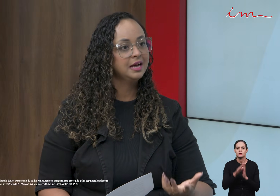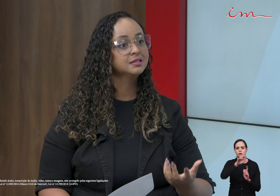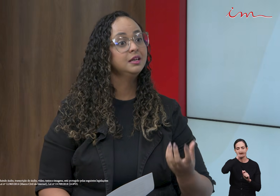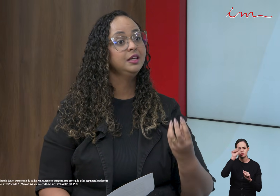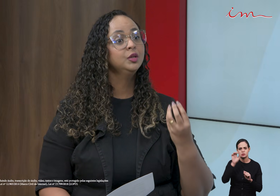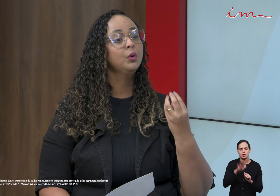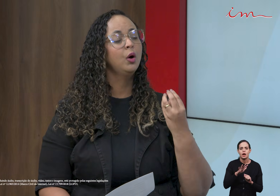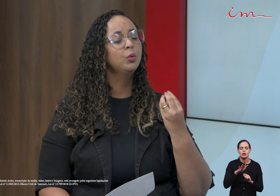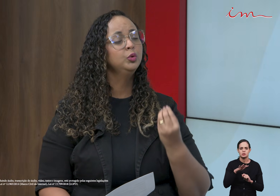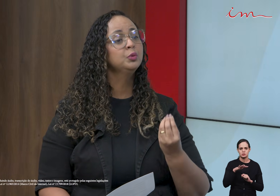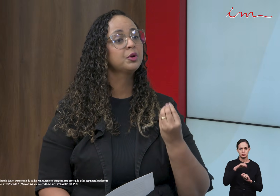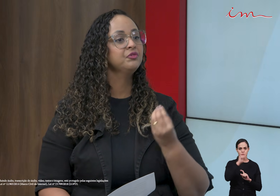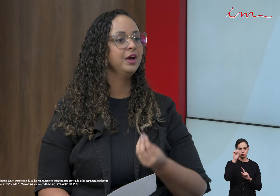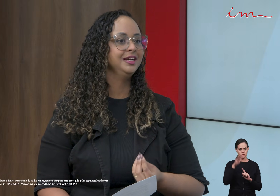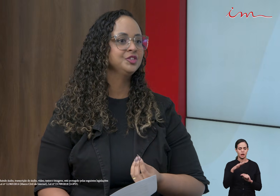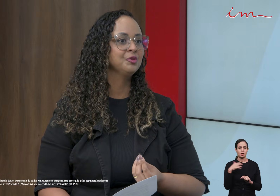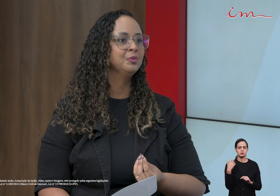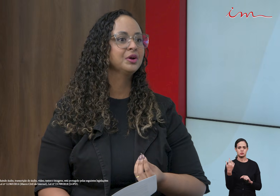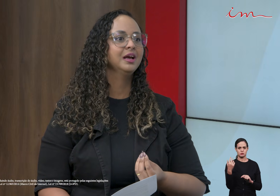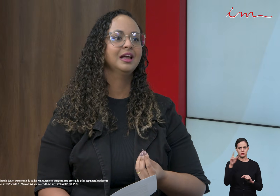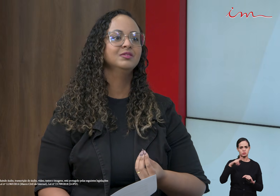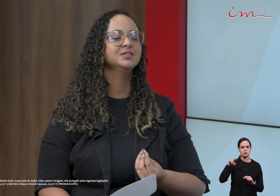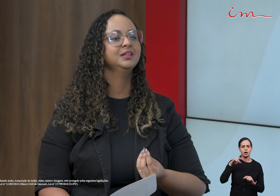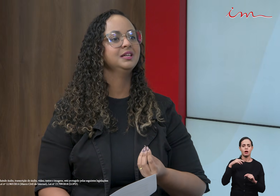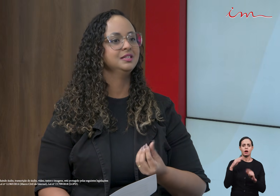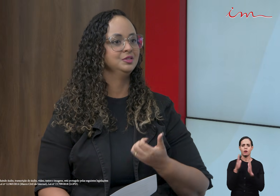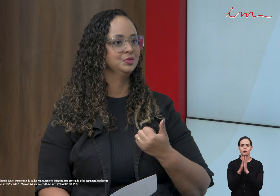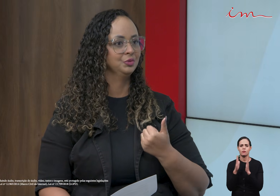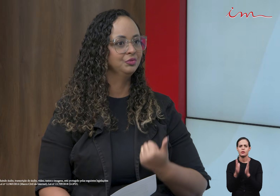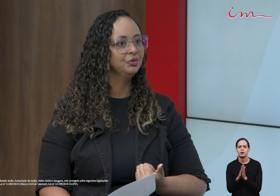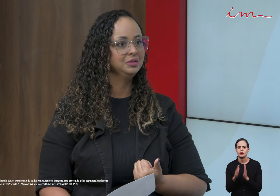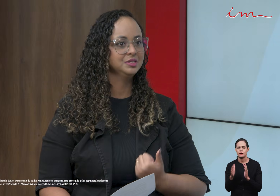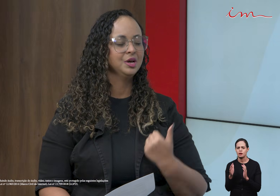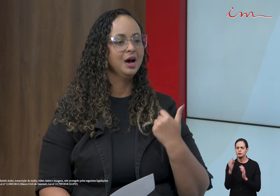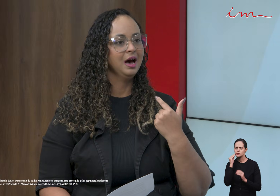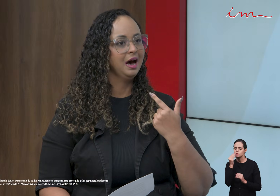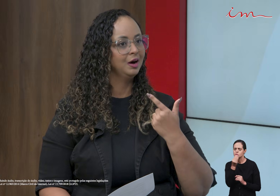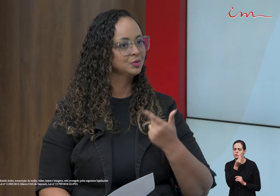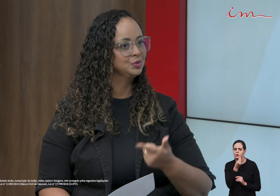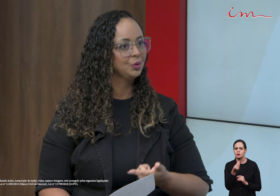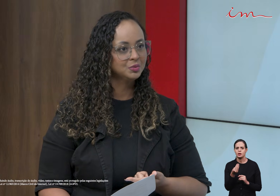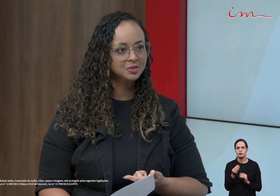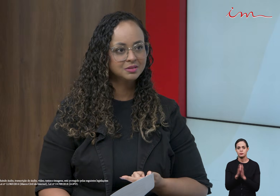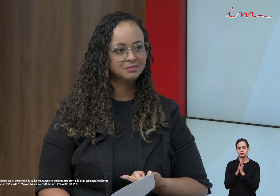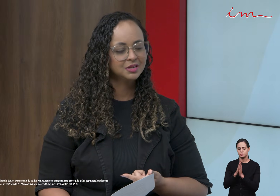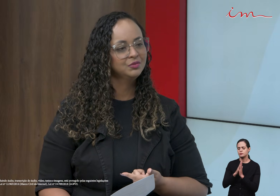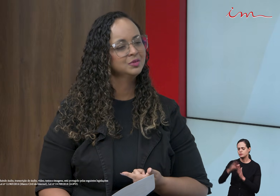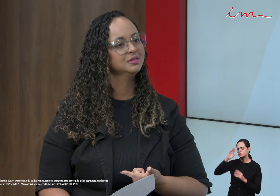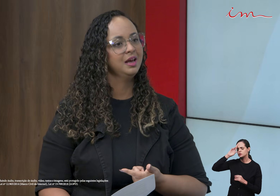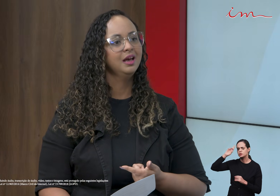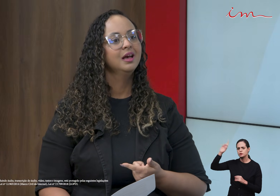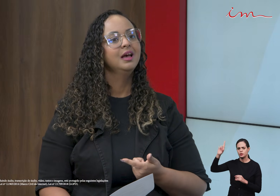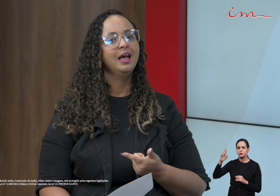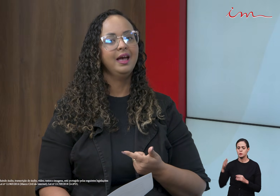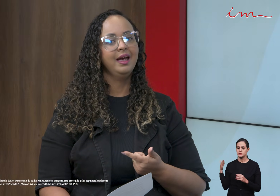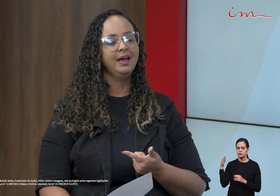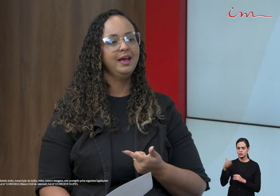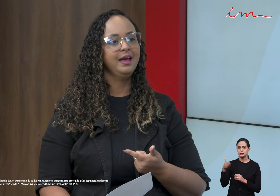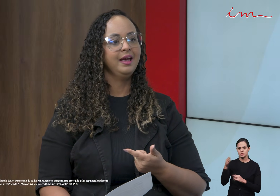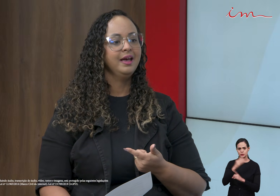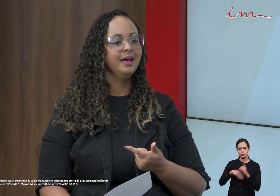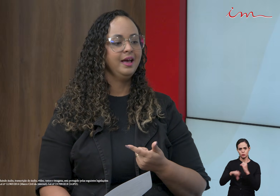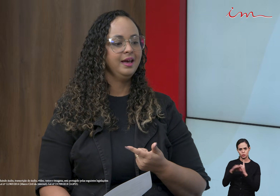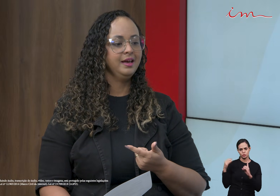meios de graça e indo ao culto profético, porque lá você vai ter acesso aos louvores, aos dons que vão ser